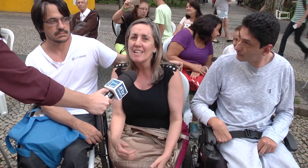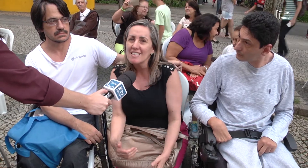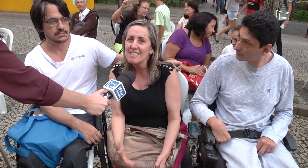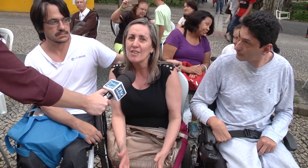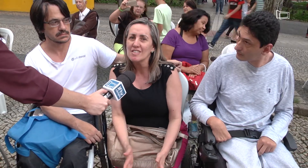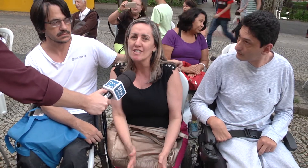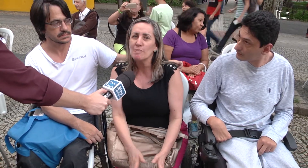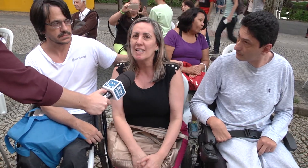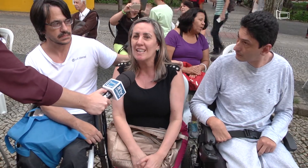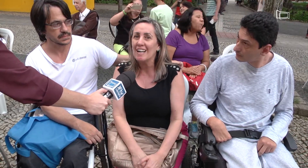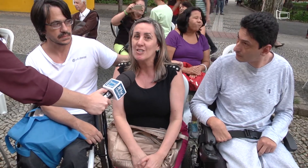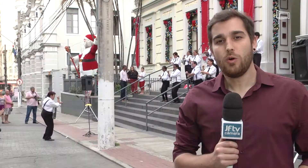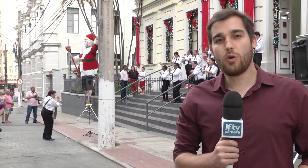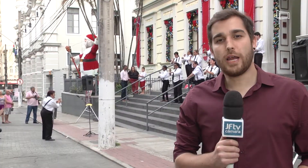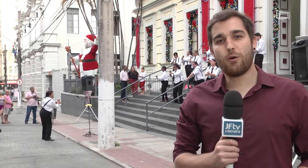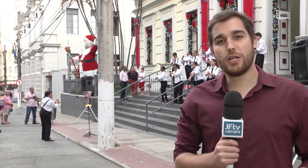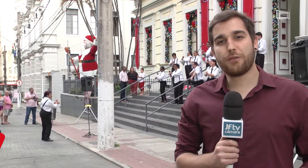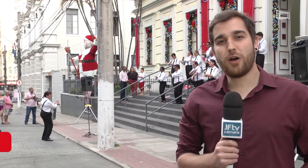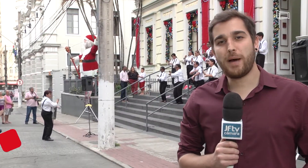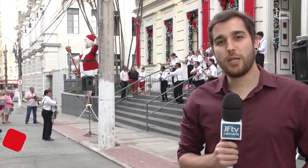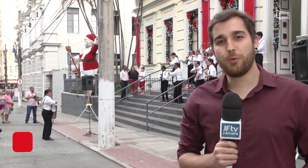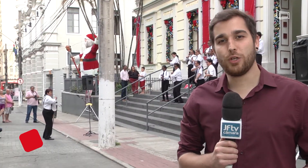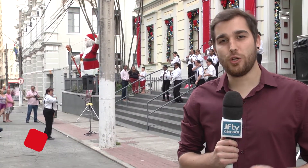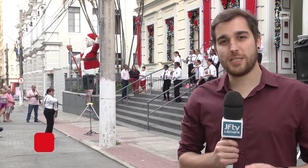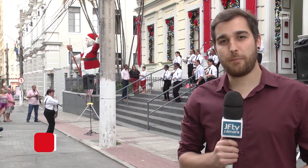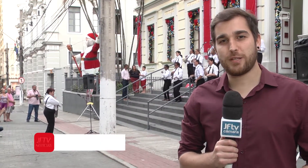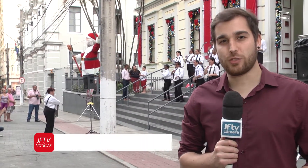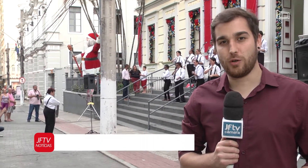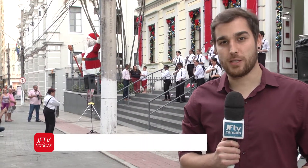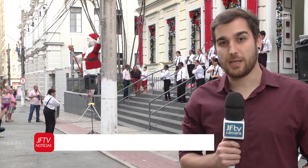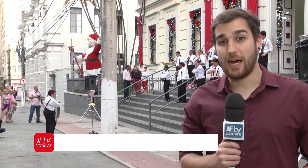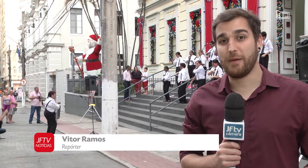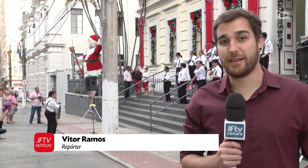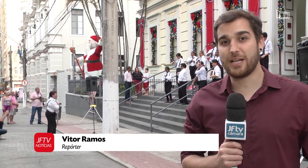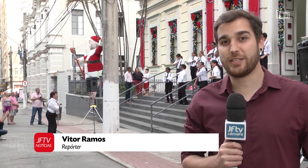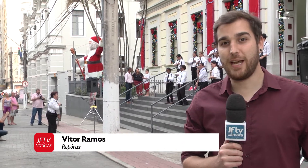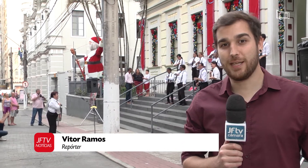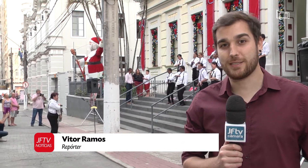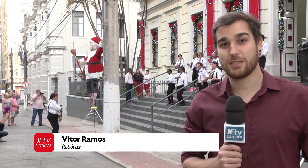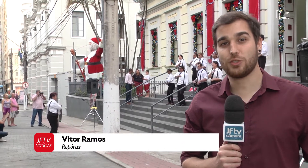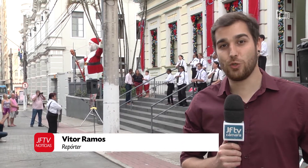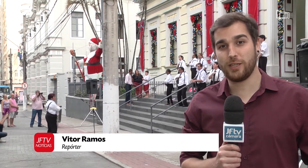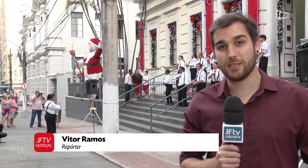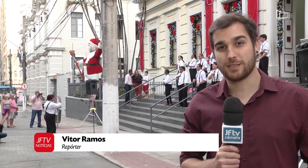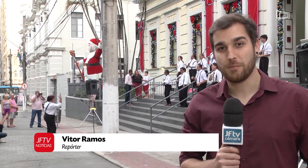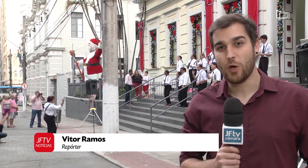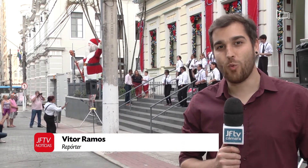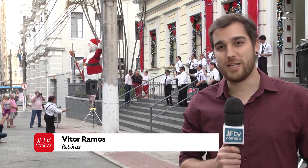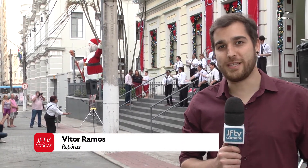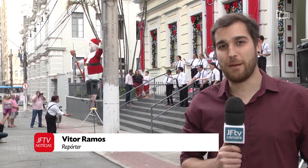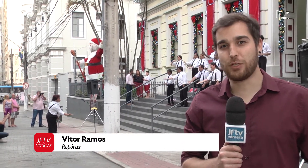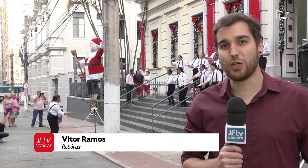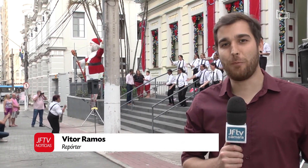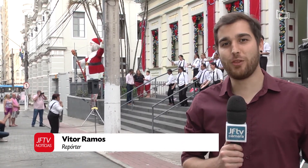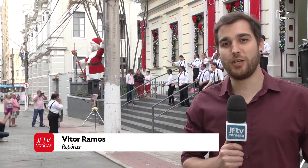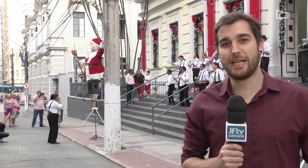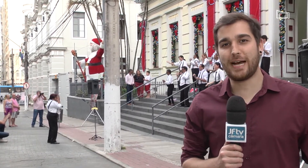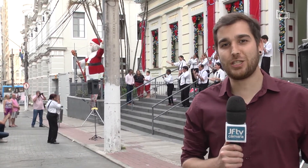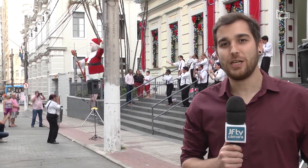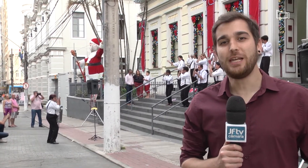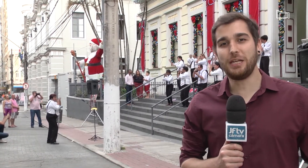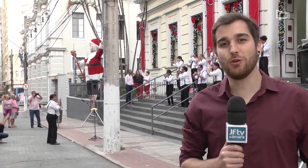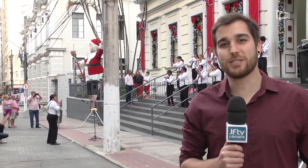para que eles tenham acessibilidade. O coral hoje é formado por 12 pessoas, a metade delas surdas. Um exemplo de